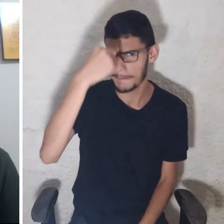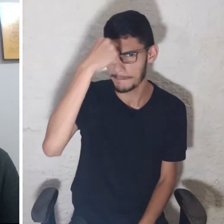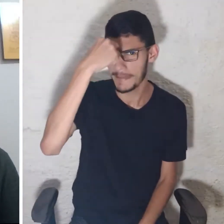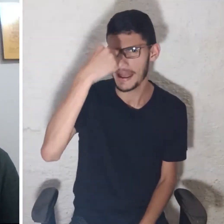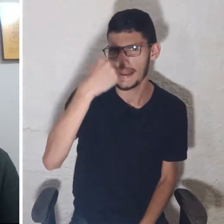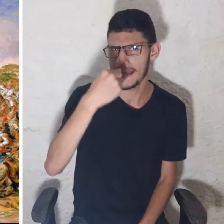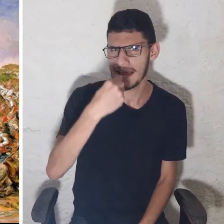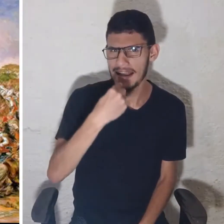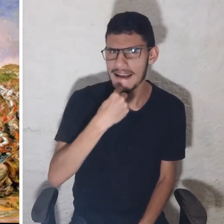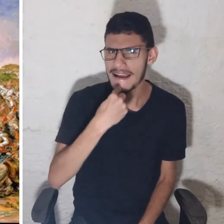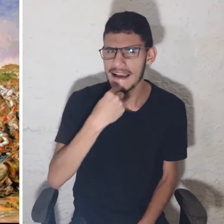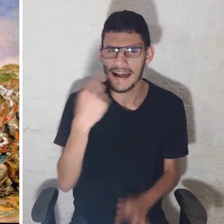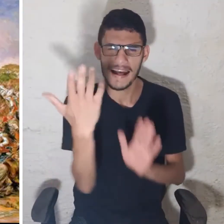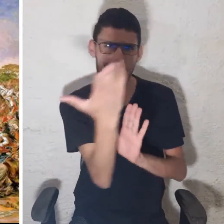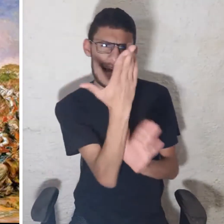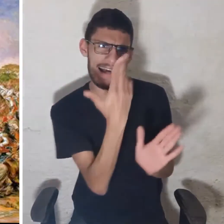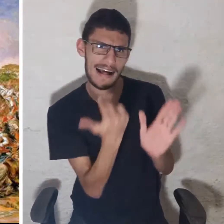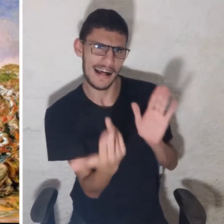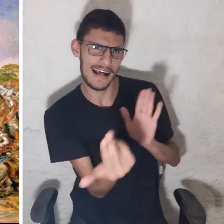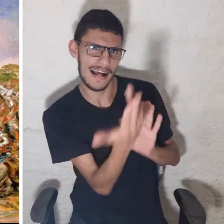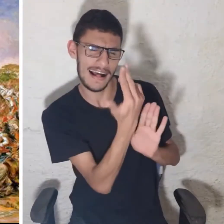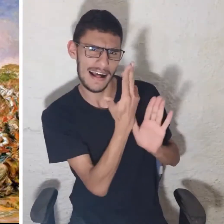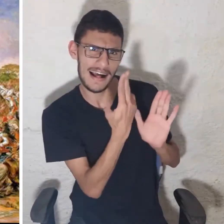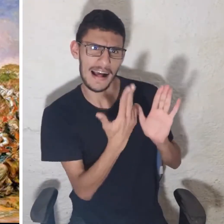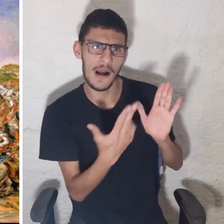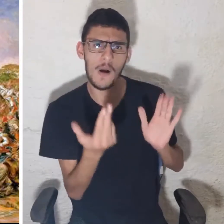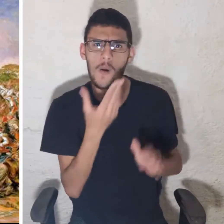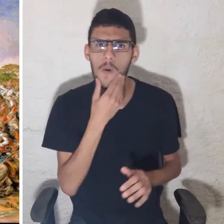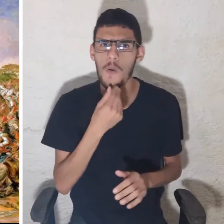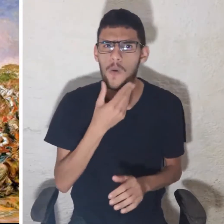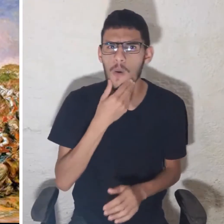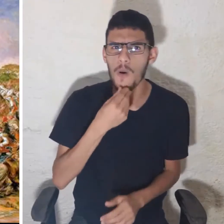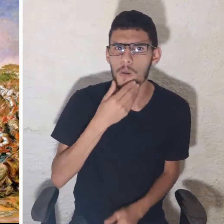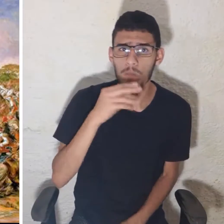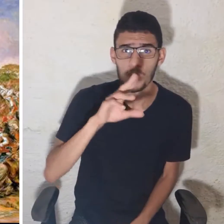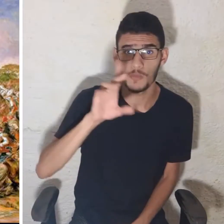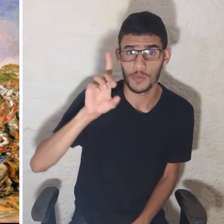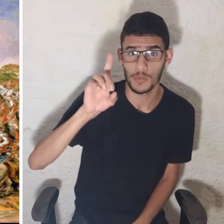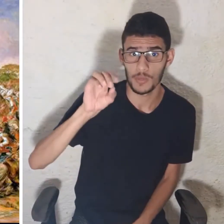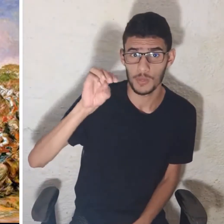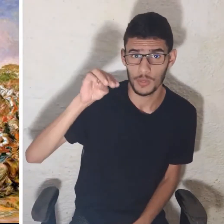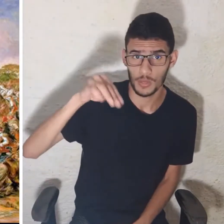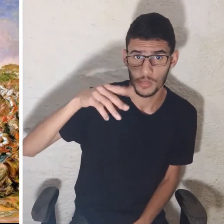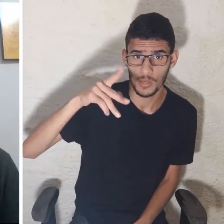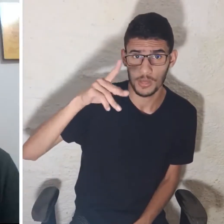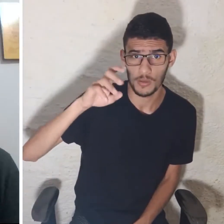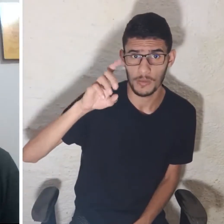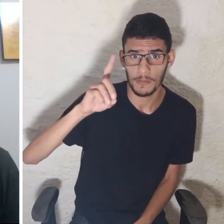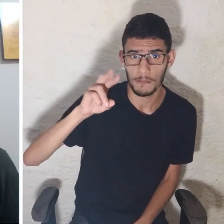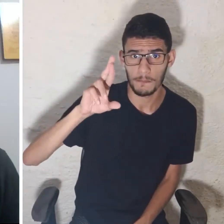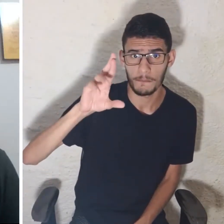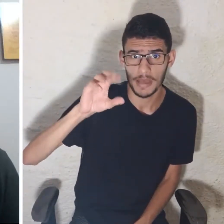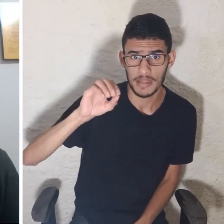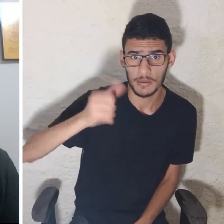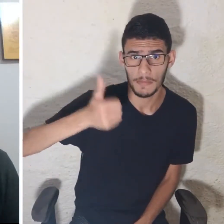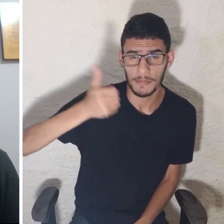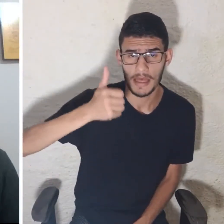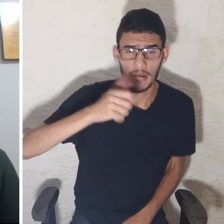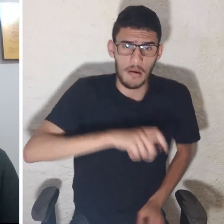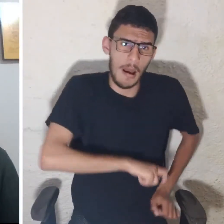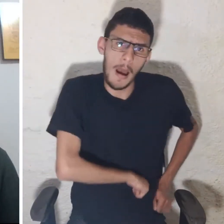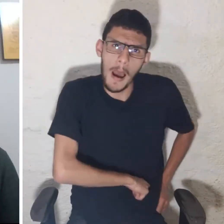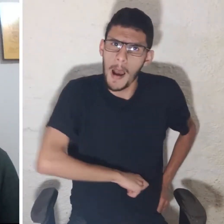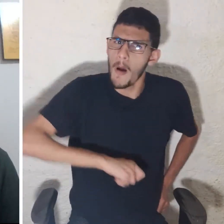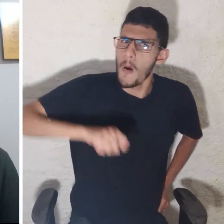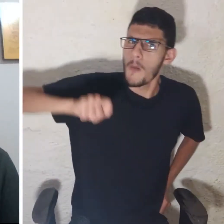aquela imagem, aquela pintura que mostra o Dom Pedro I desembanhando a espada